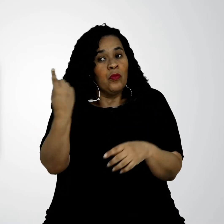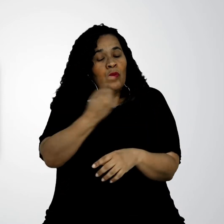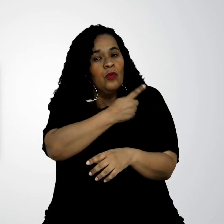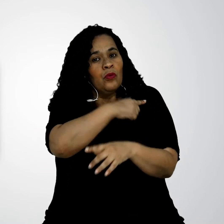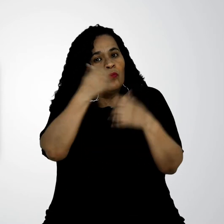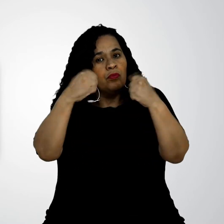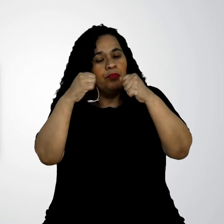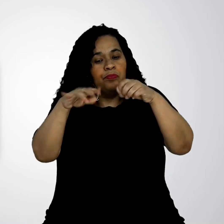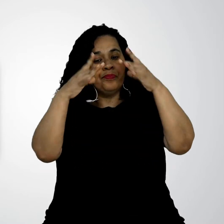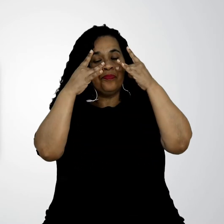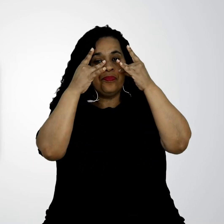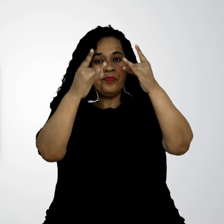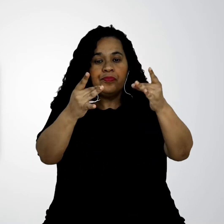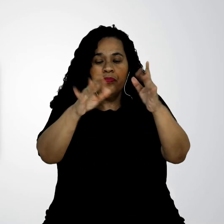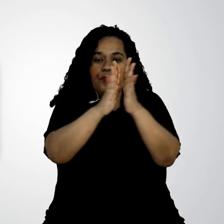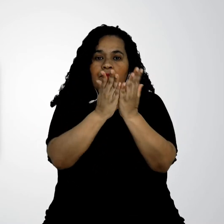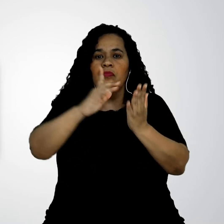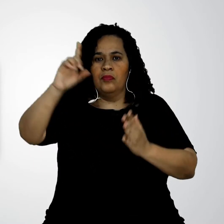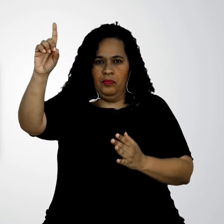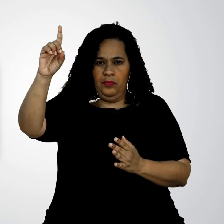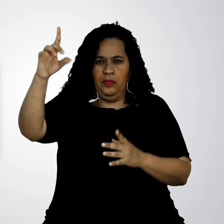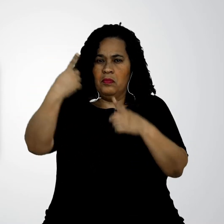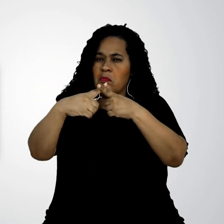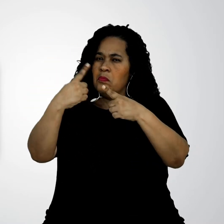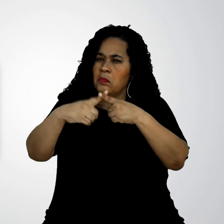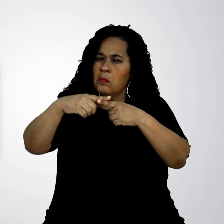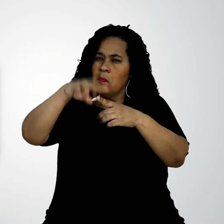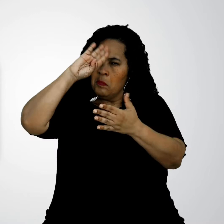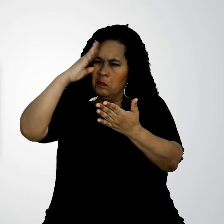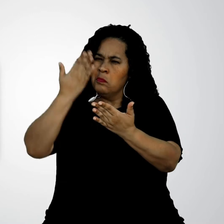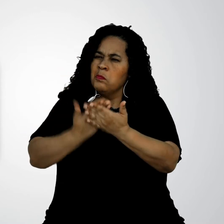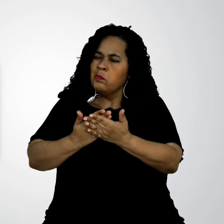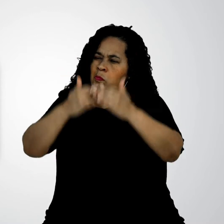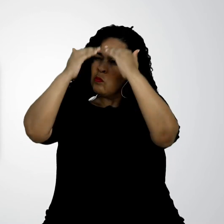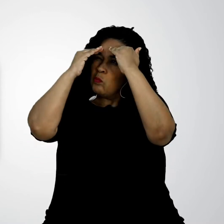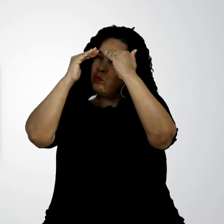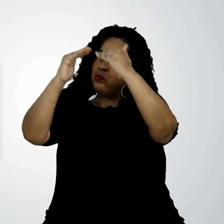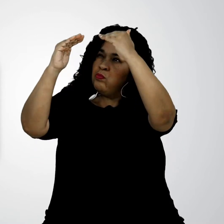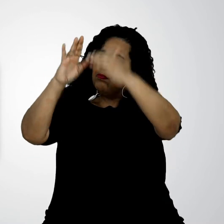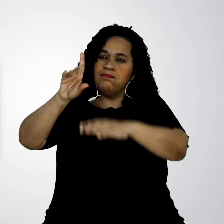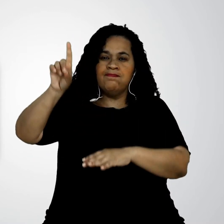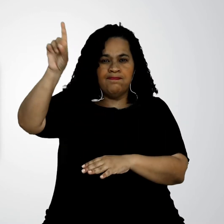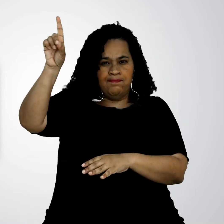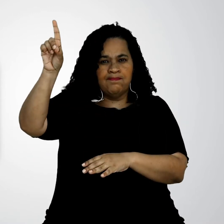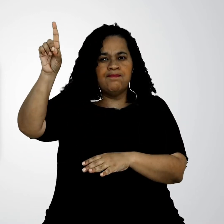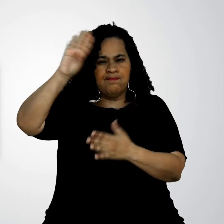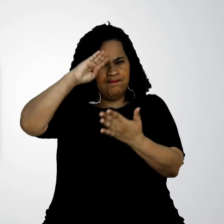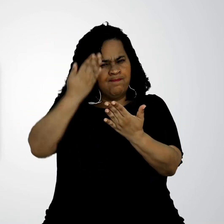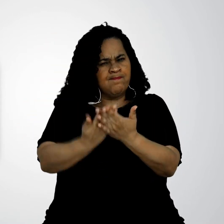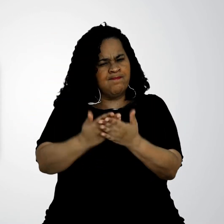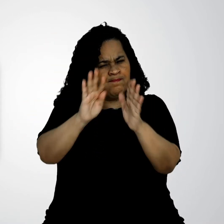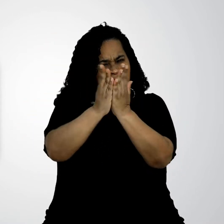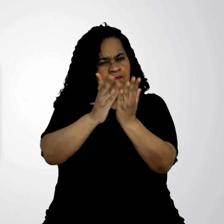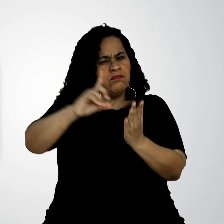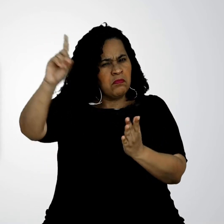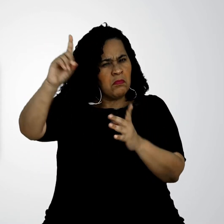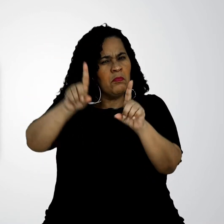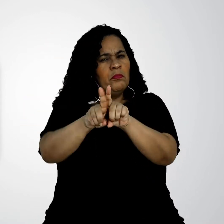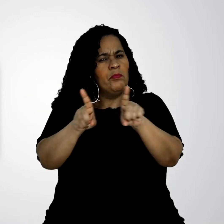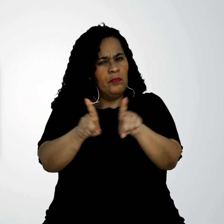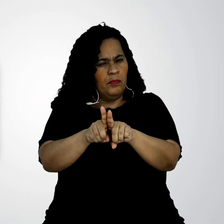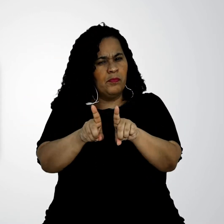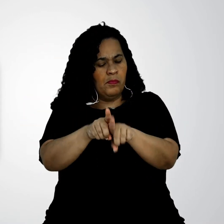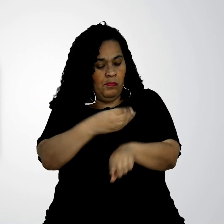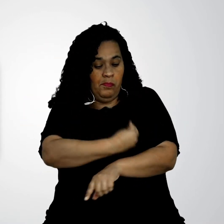de Deus. Como seguidores de Cristo, como tendo a Bíblia como o centro das decisões da